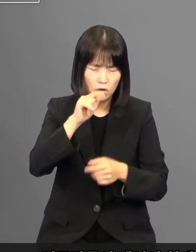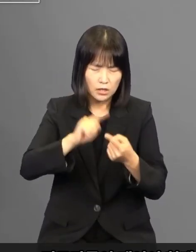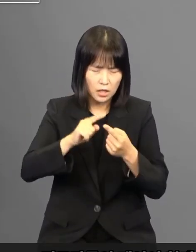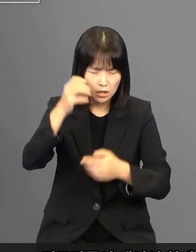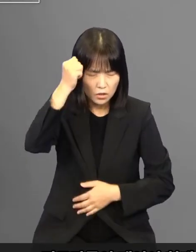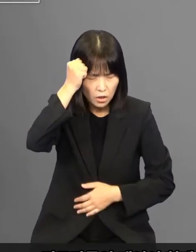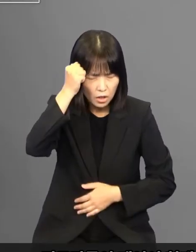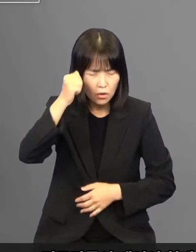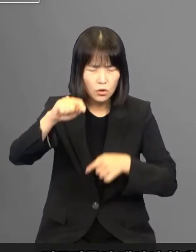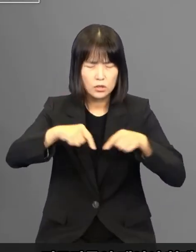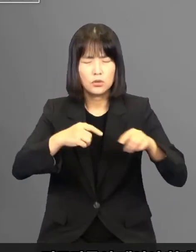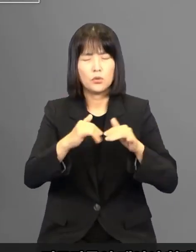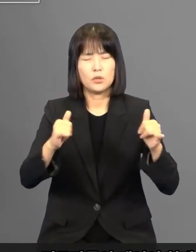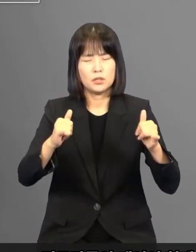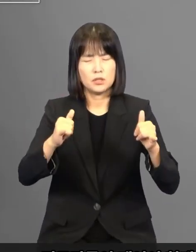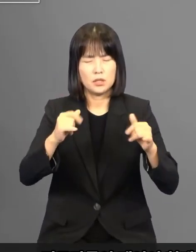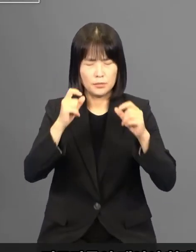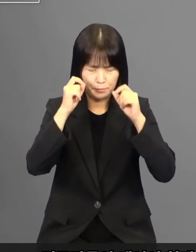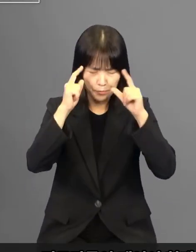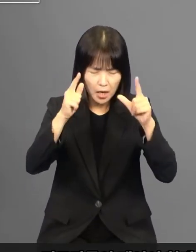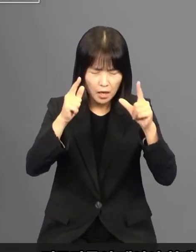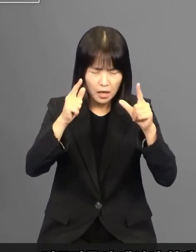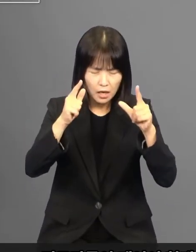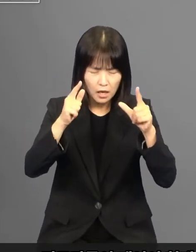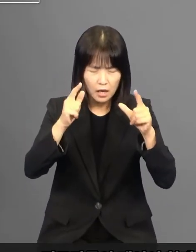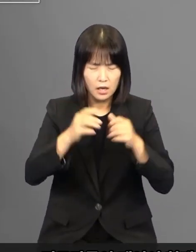지도자들이 깨어서 회개하며 돌이키며